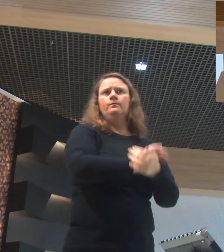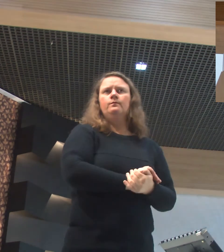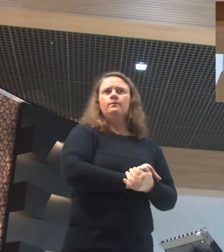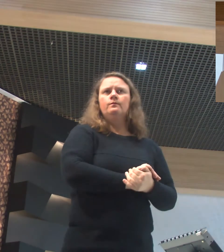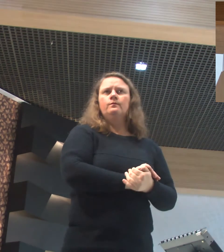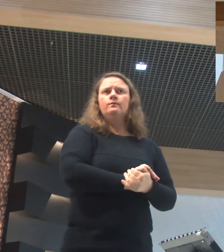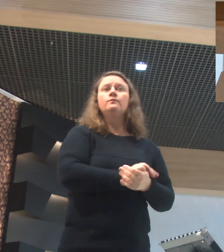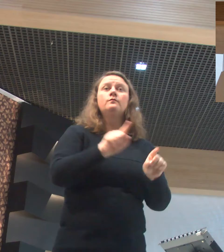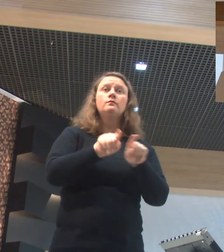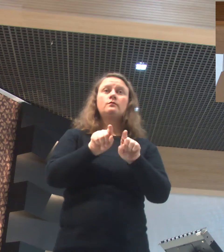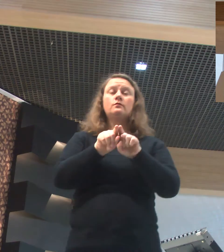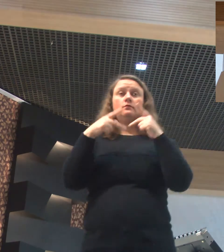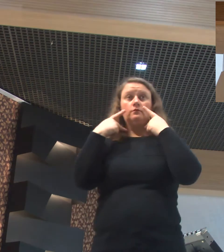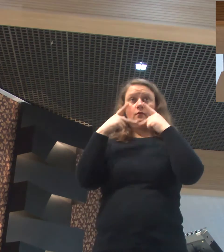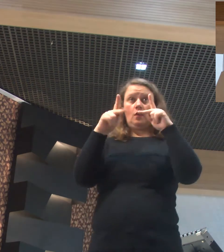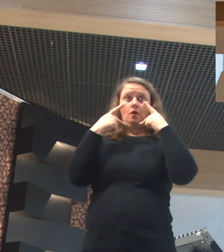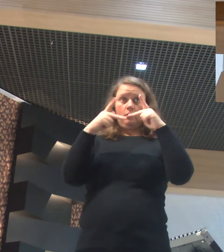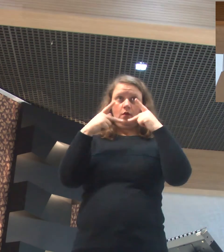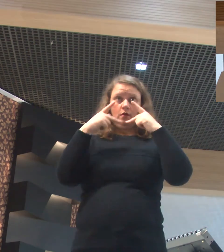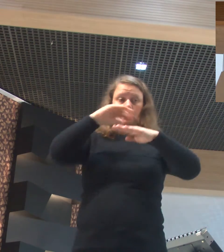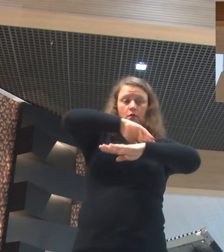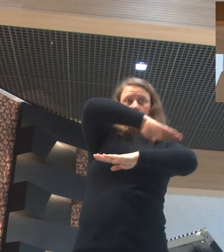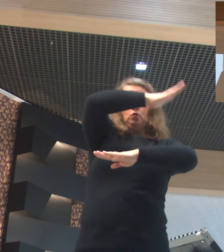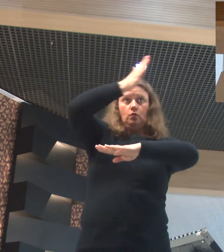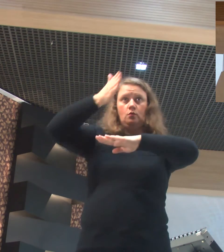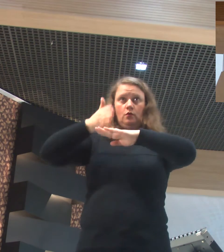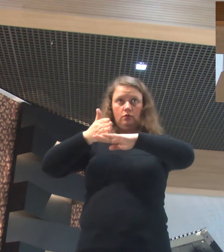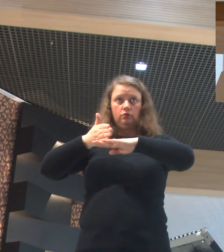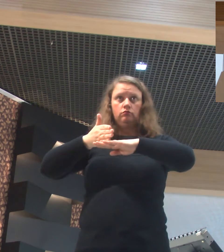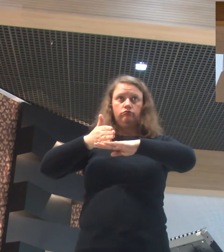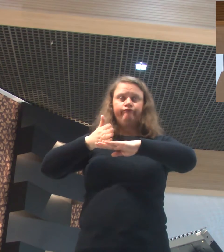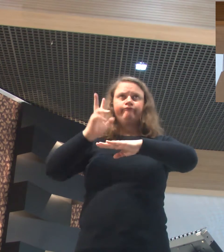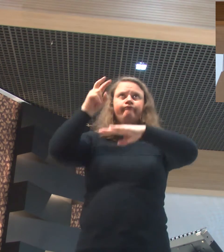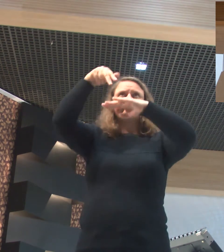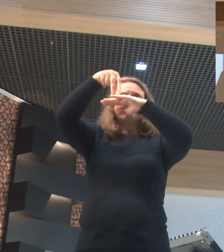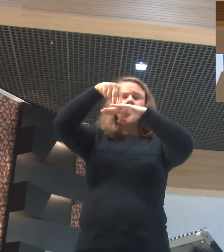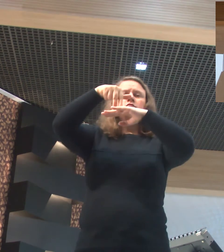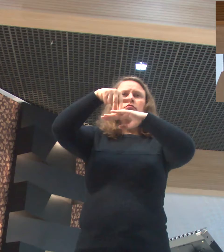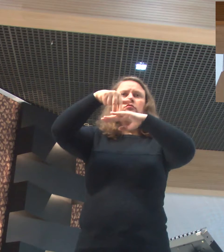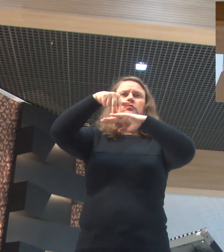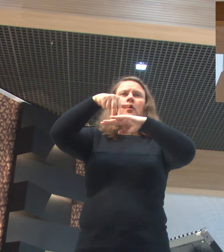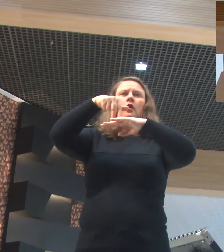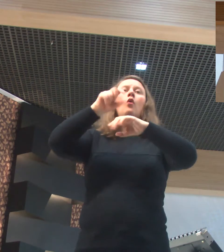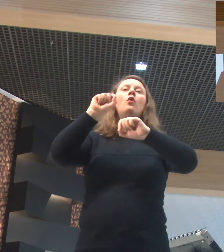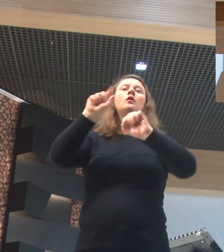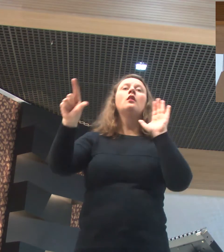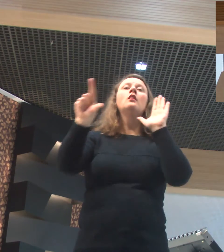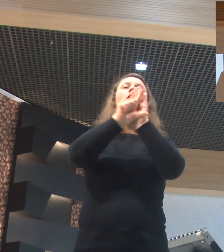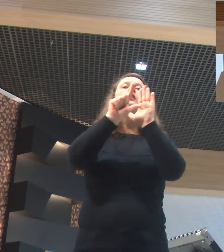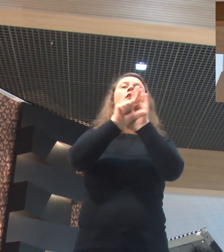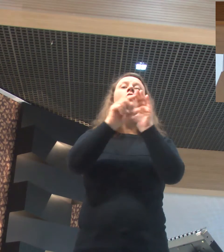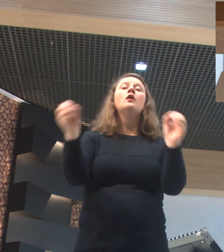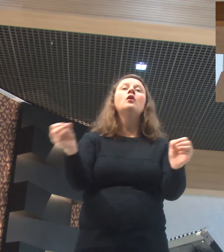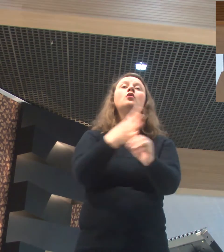E o Sermão do Monte, que a gente está estudando aqui, é visto como uma nova lei, a